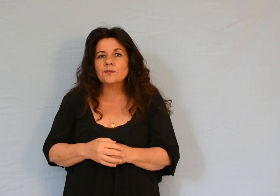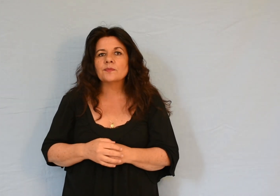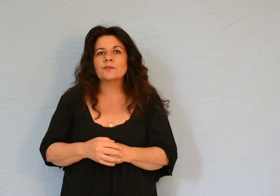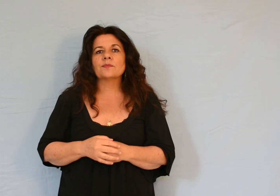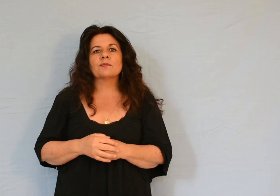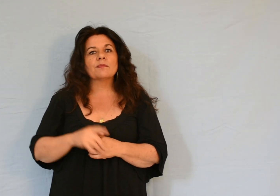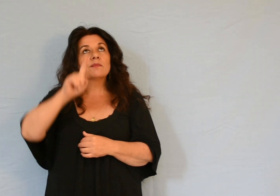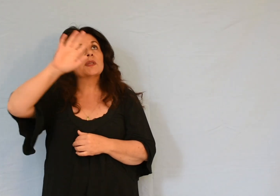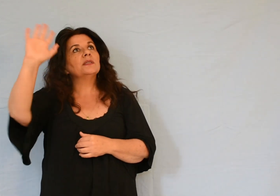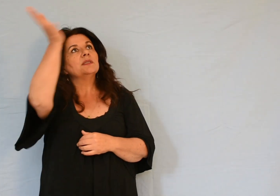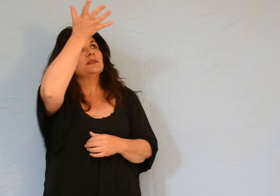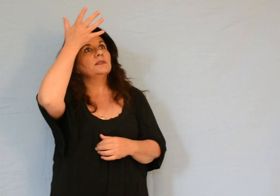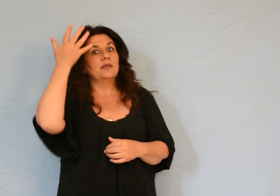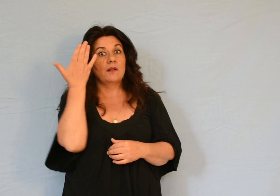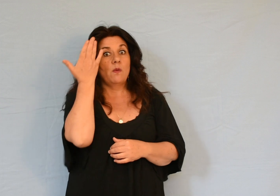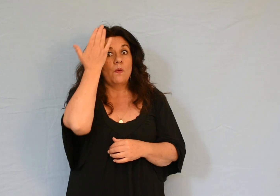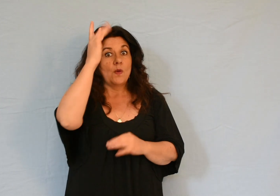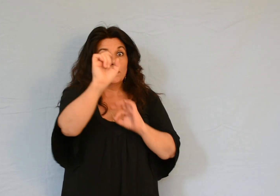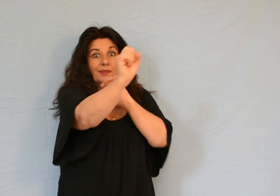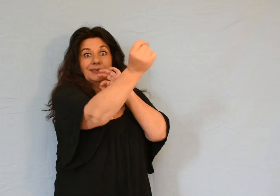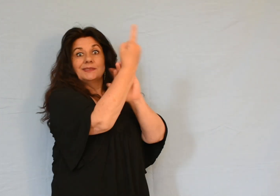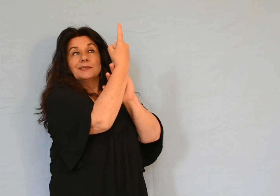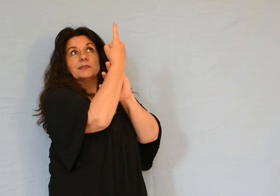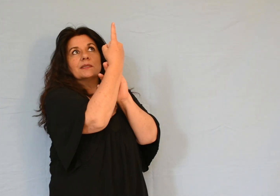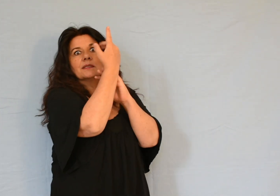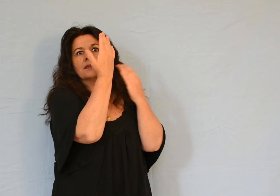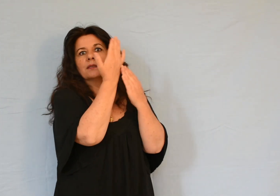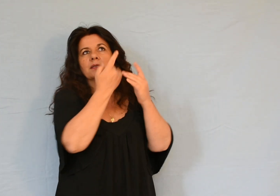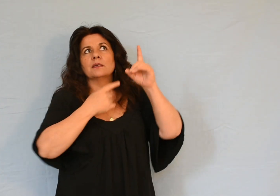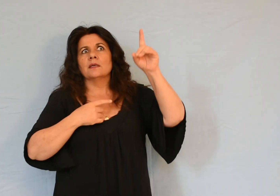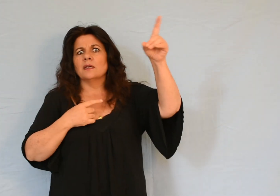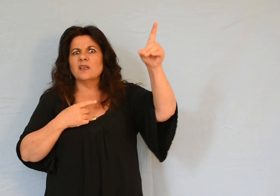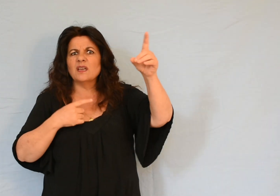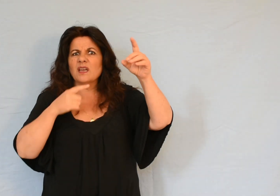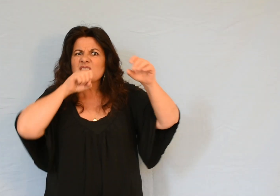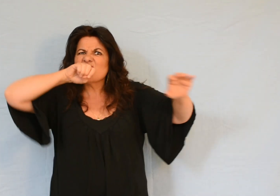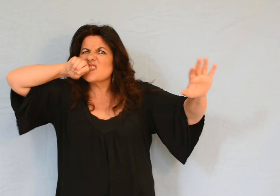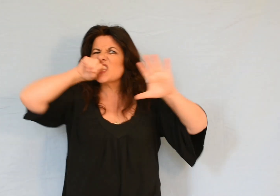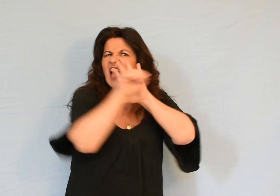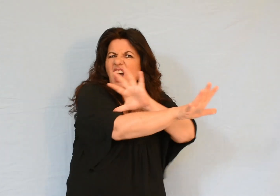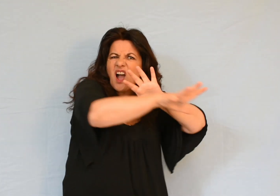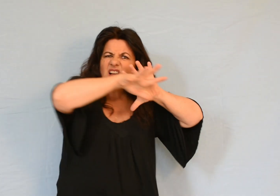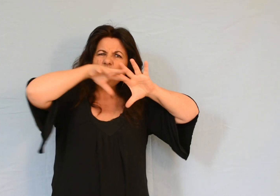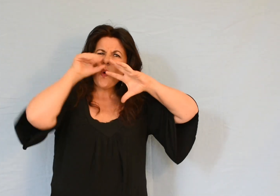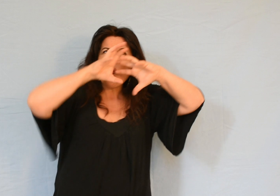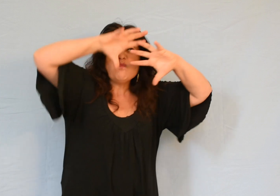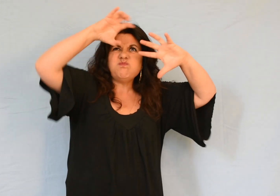Un autre signe apparut dans le ciel. Un grand dragon rouge feu